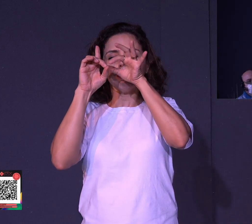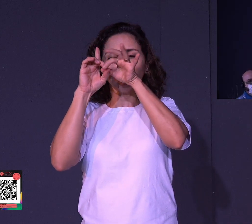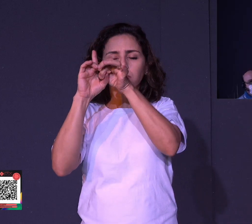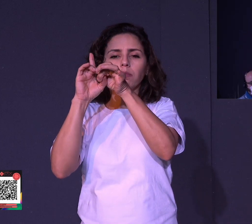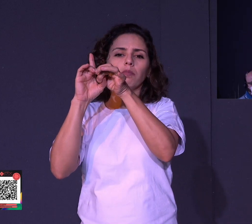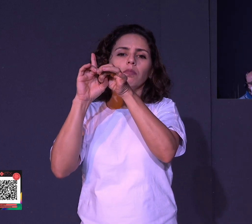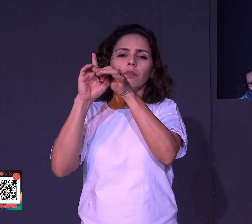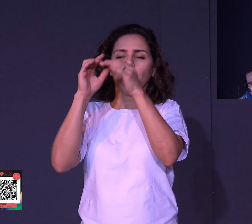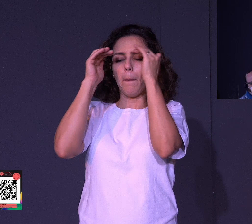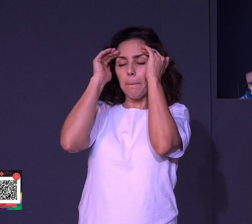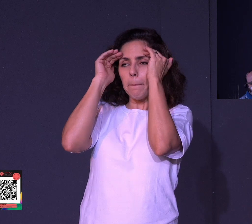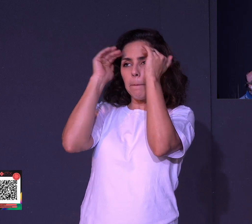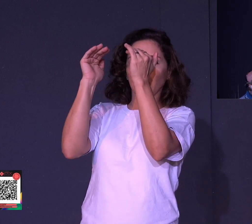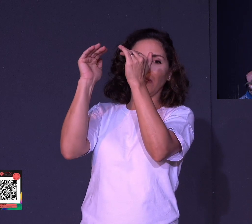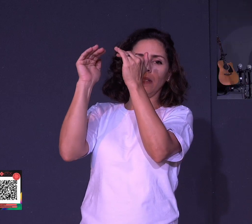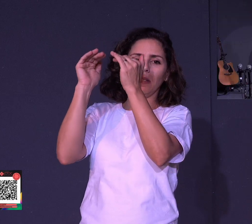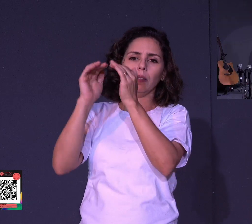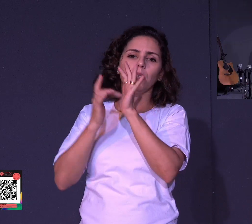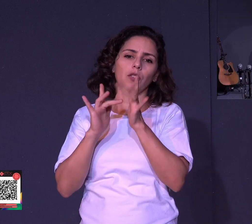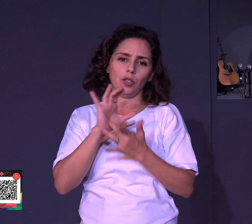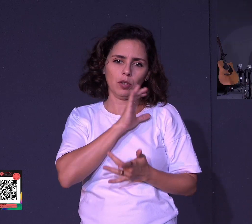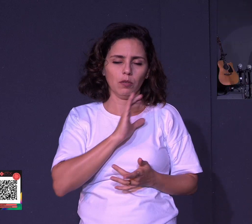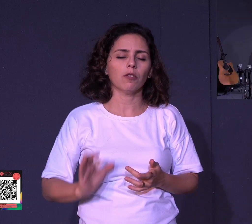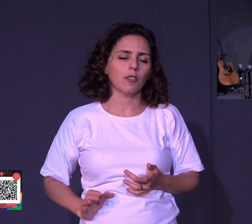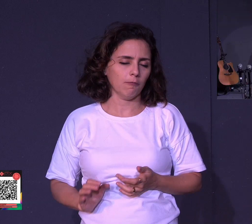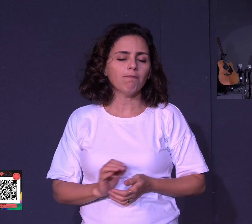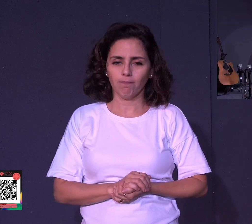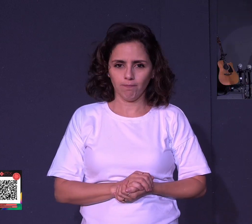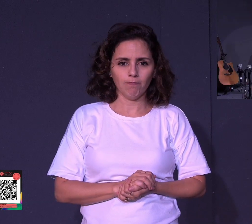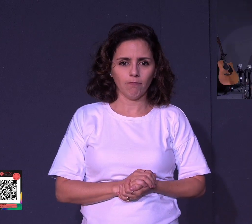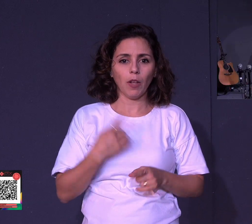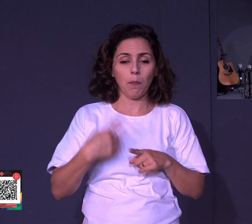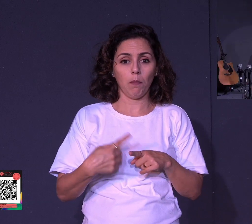Cristo. As nossas maiores batalhas são internas.